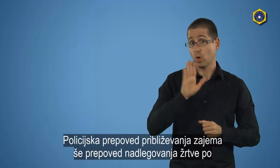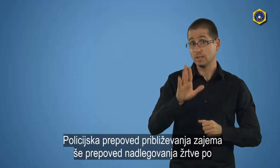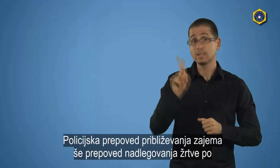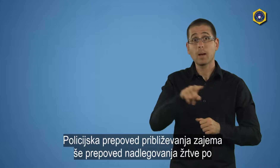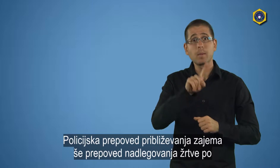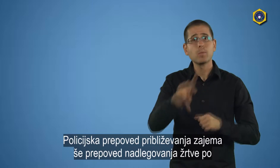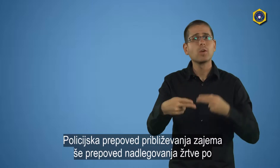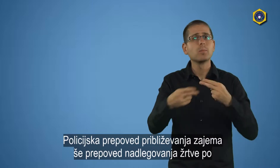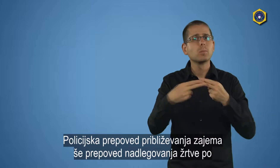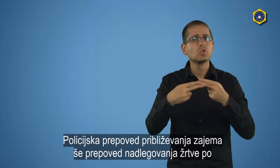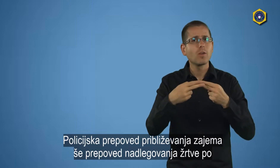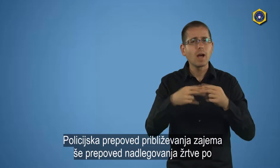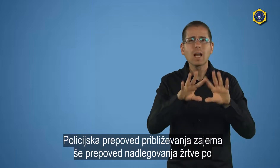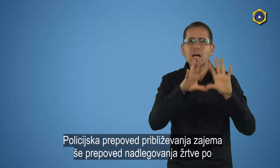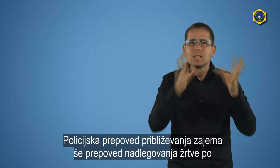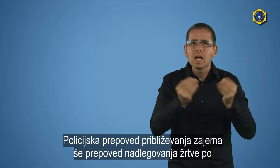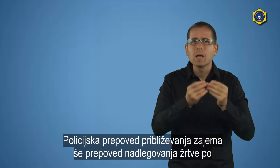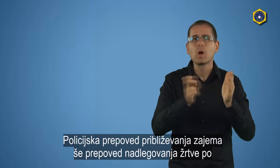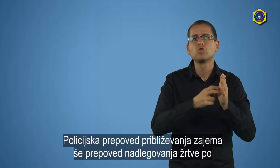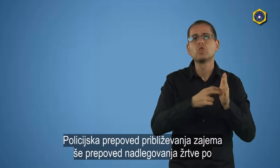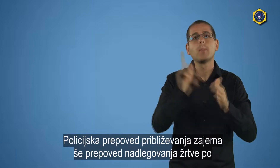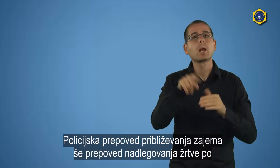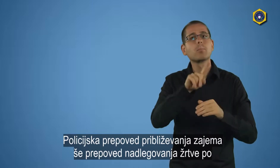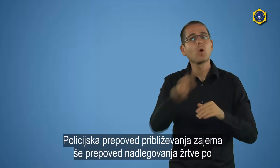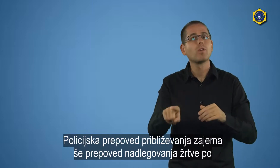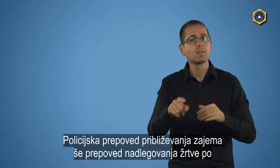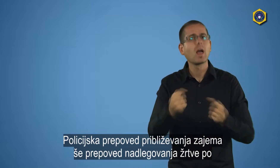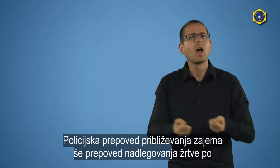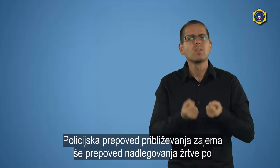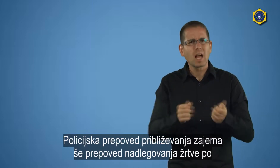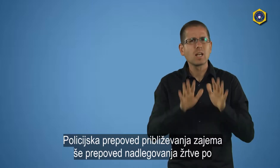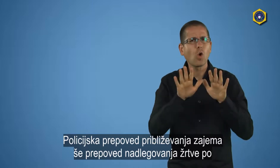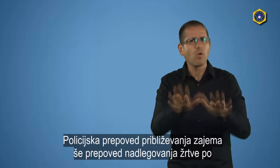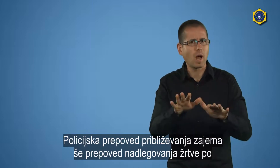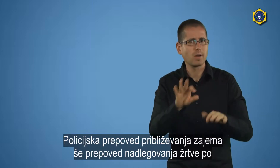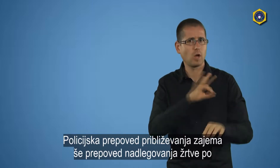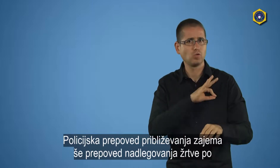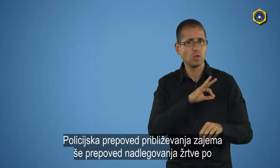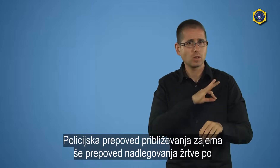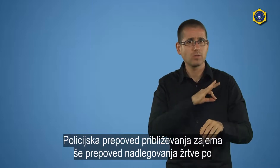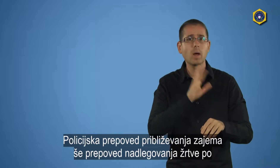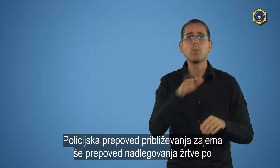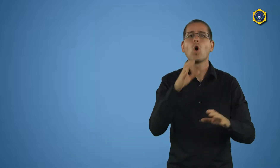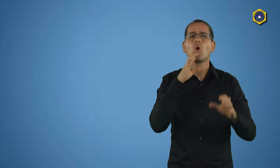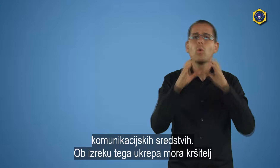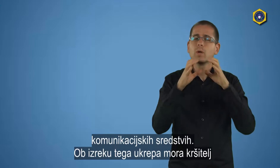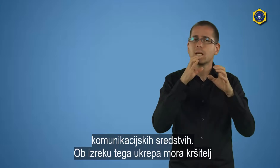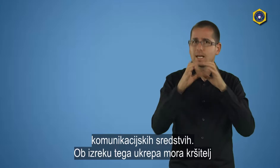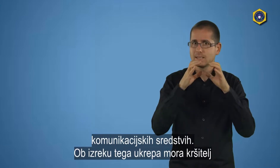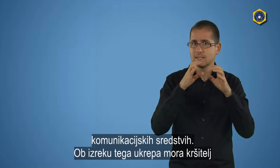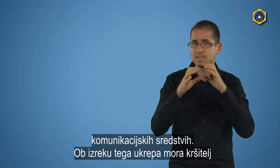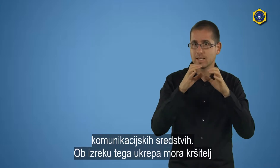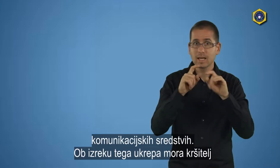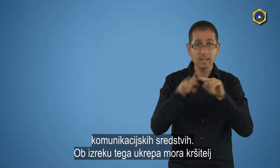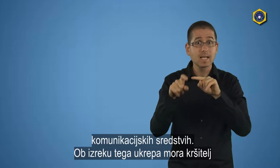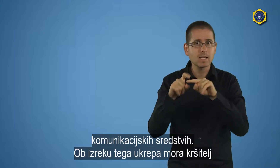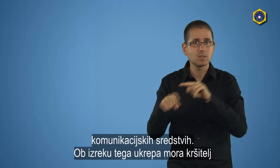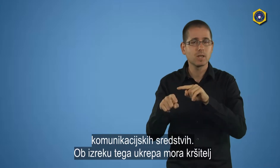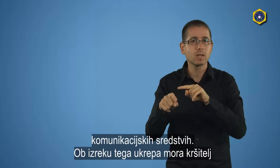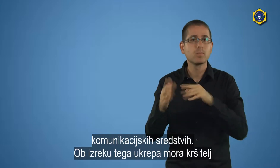Policijska prepoved približevanja zajema še prepoved nadlegovanja žrtve po komunikacijskih sredstvih.